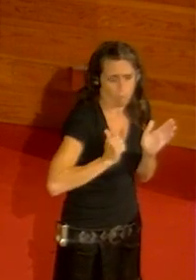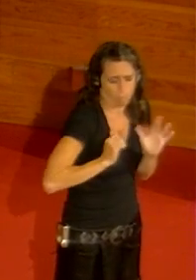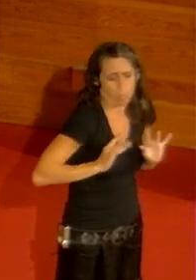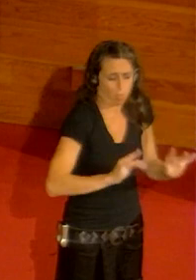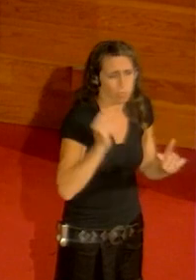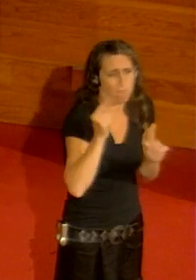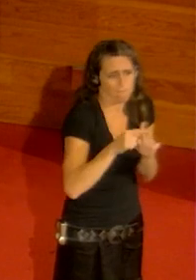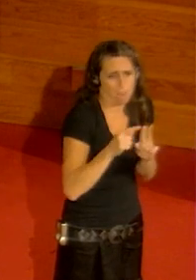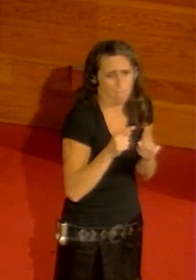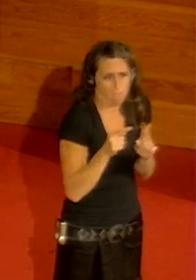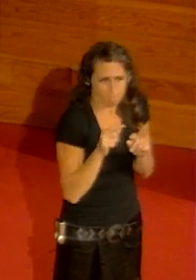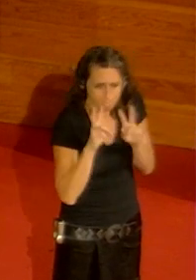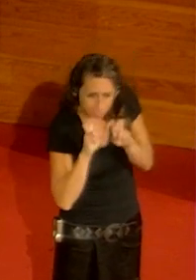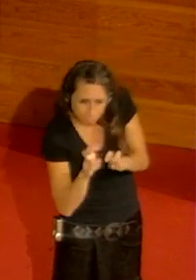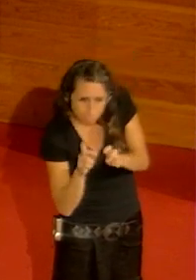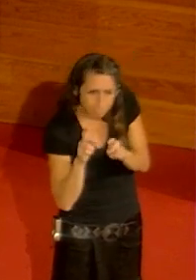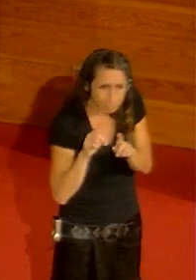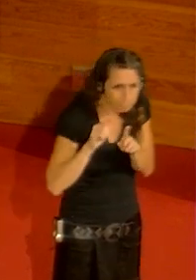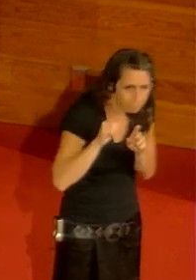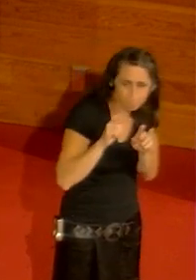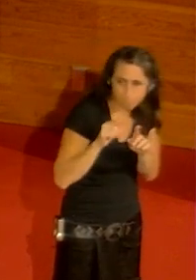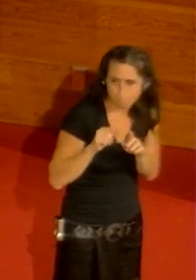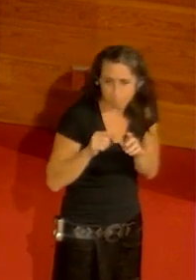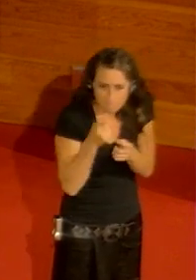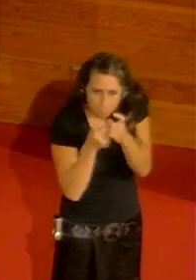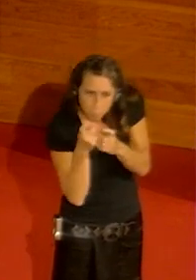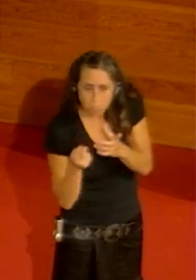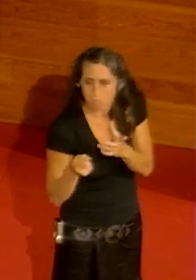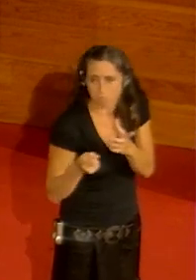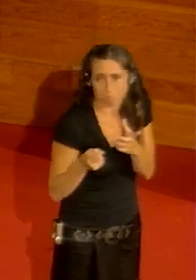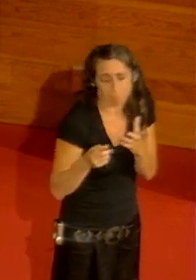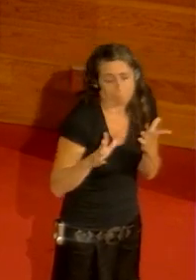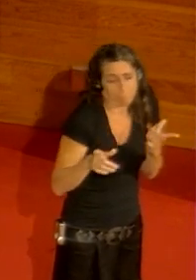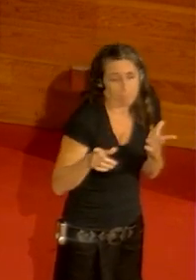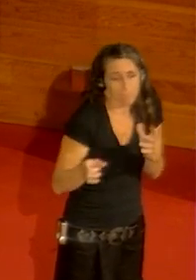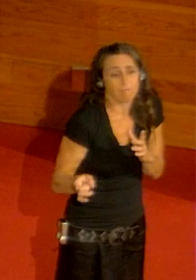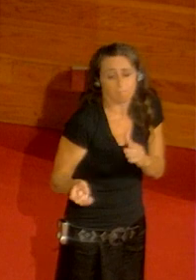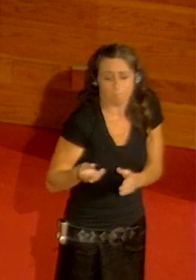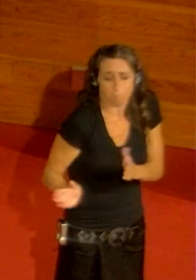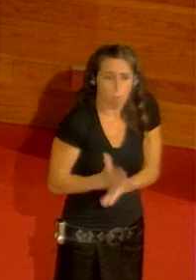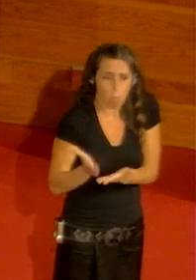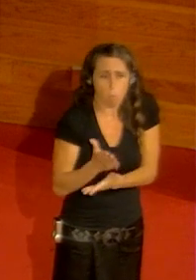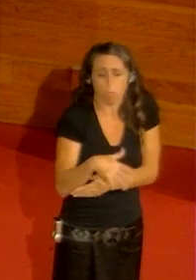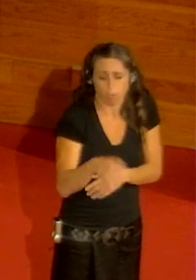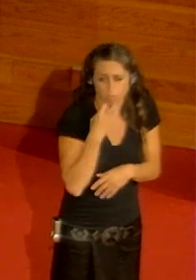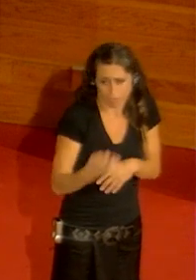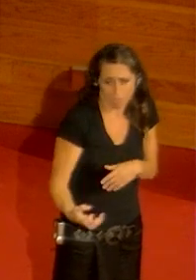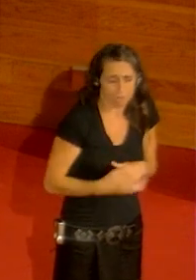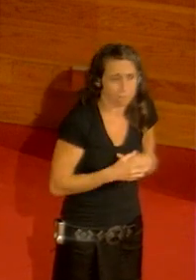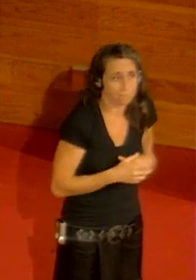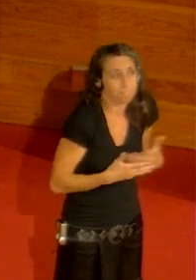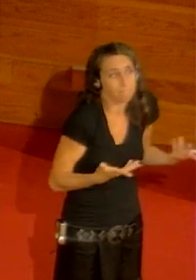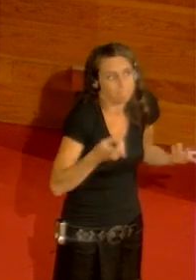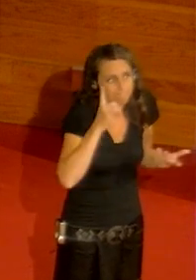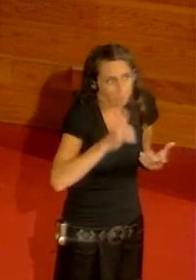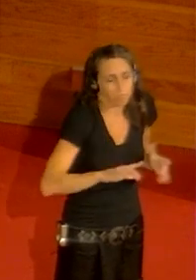israelí No lo sé No tengo la respuesta la verdad Pero por qué no creo que Estados Unidos el lobby